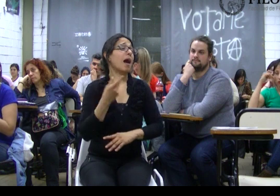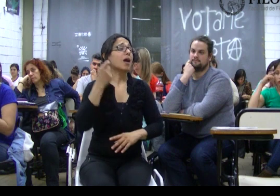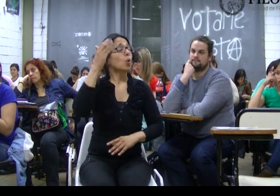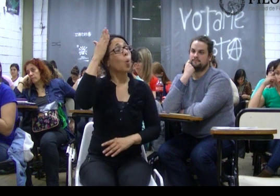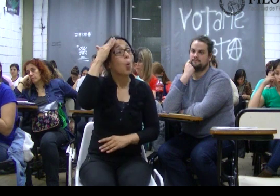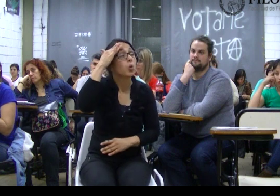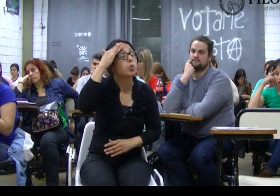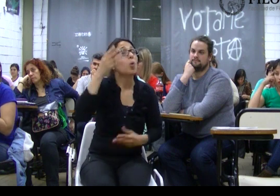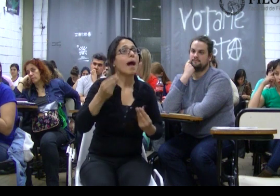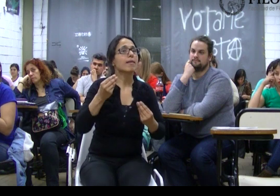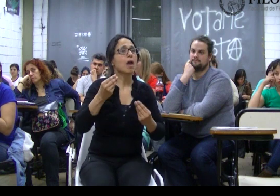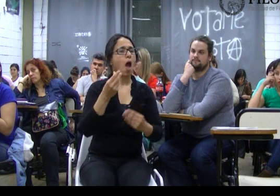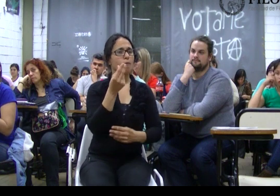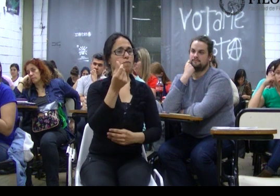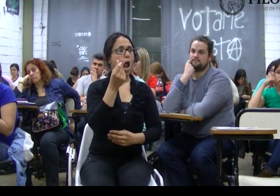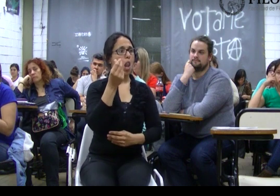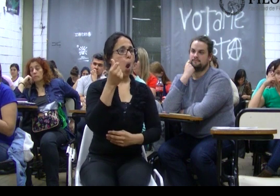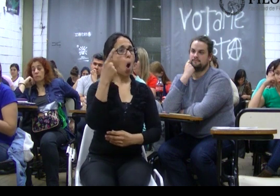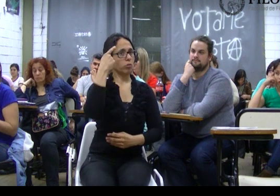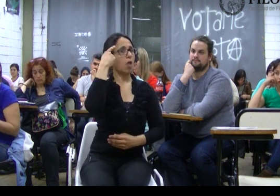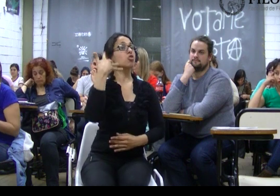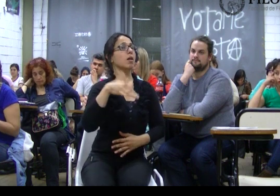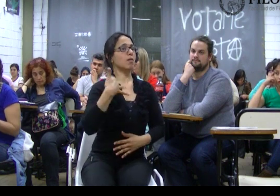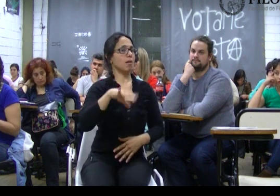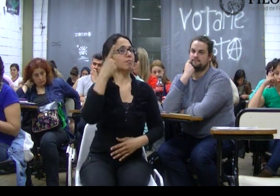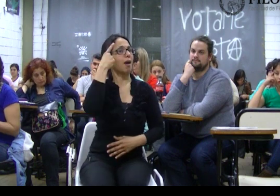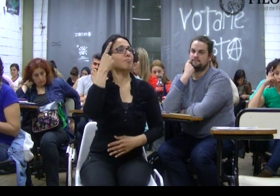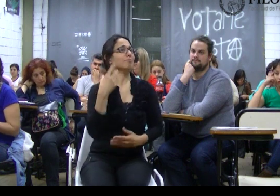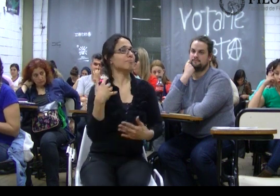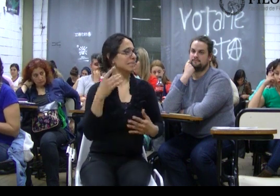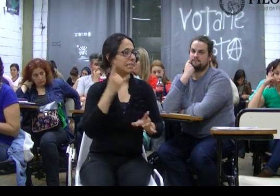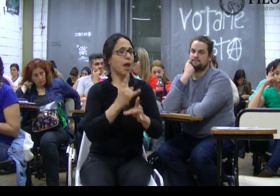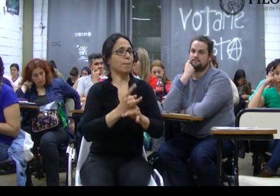valora desmedidamente la inteligencia.